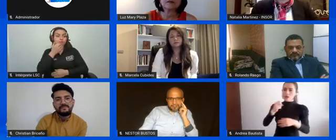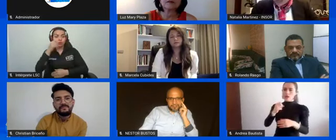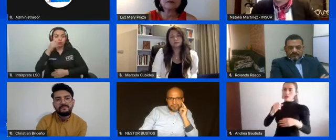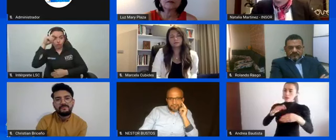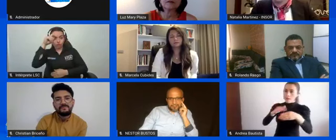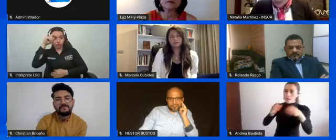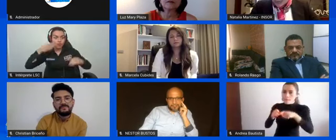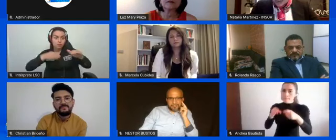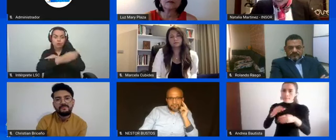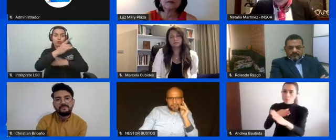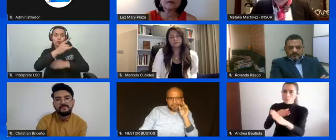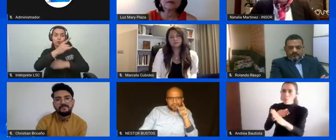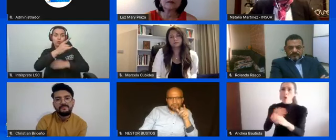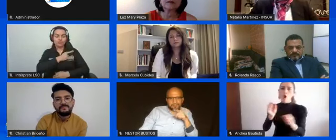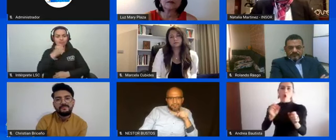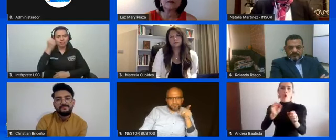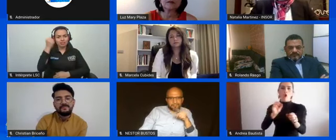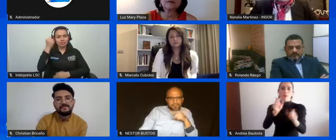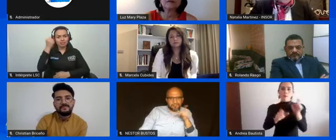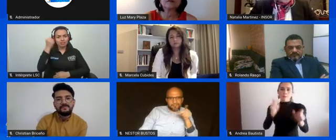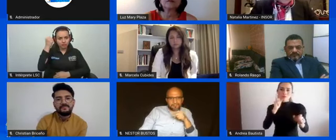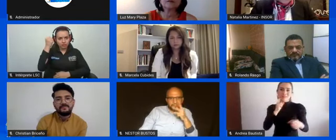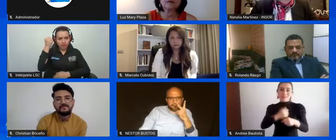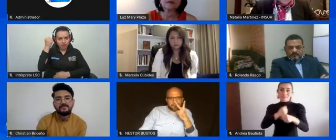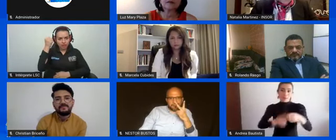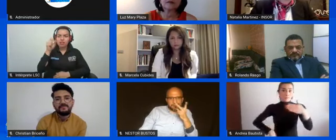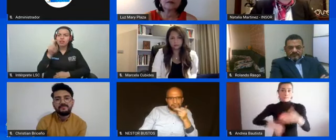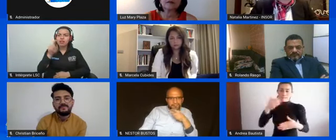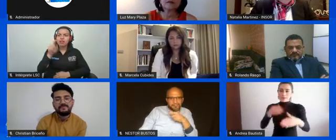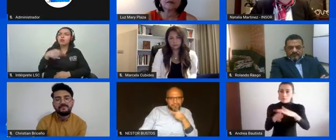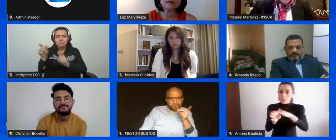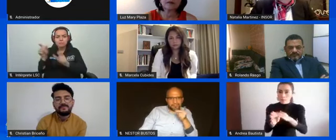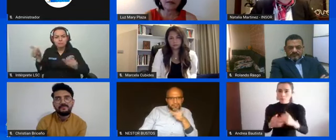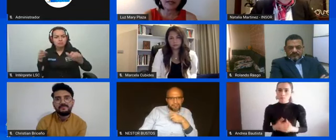de trabajo, y de facilitar un poco